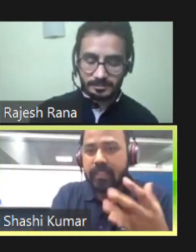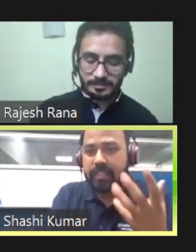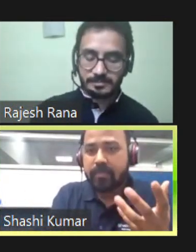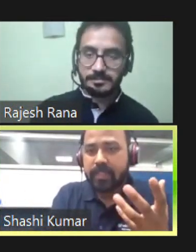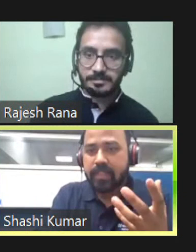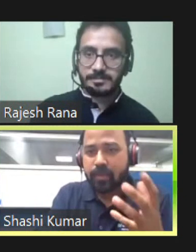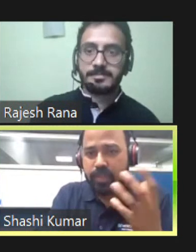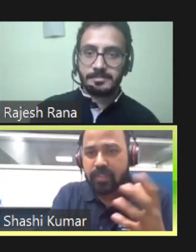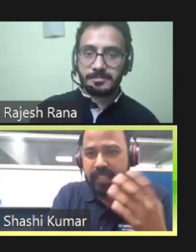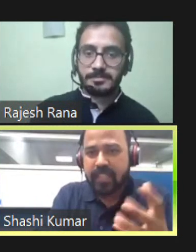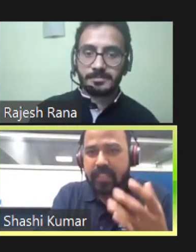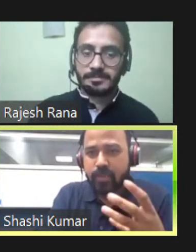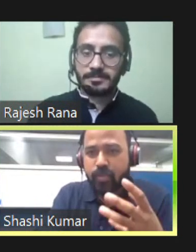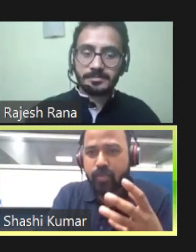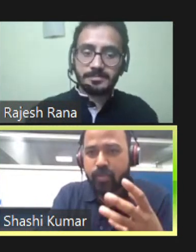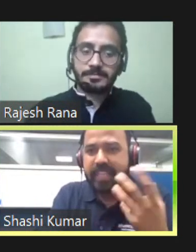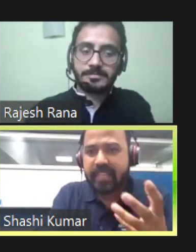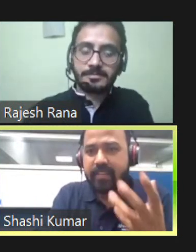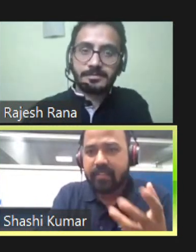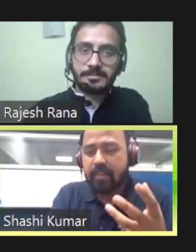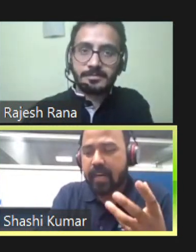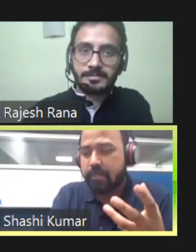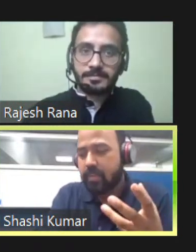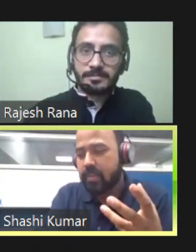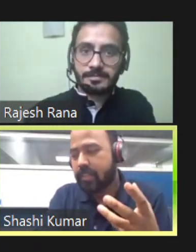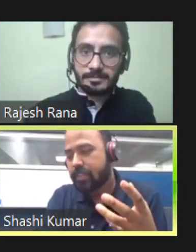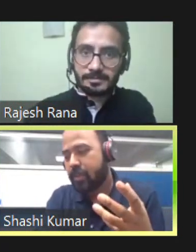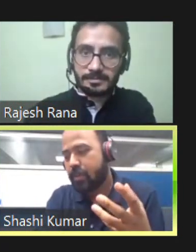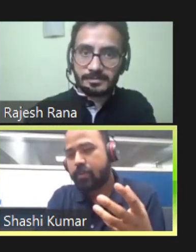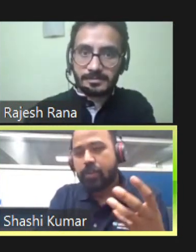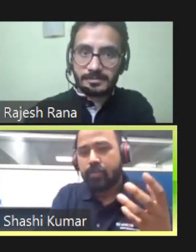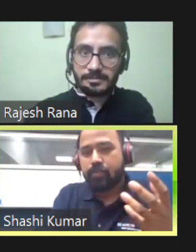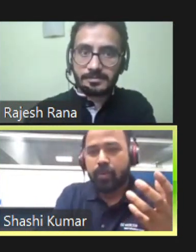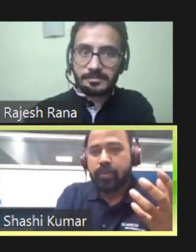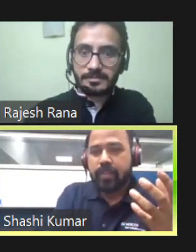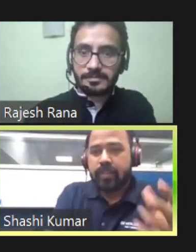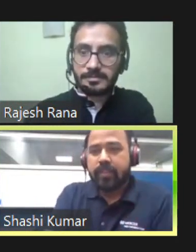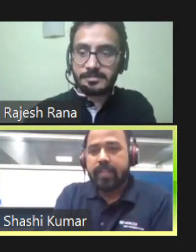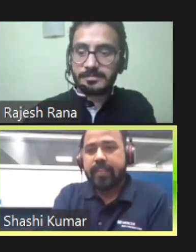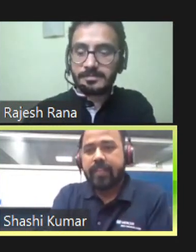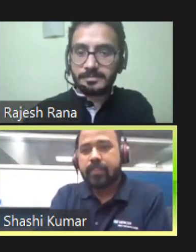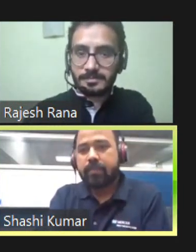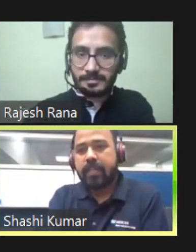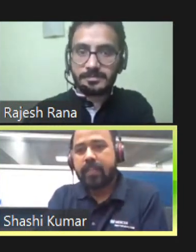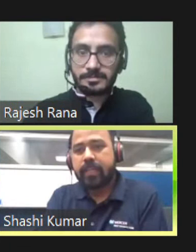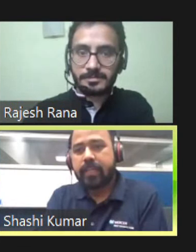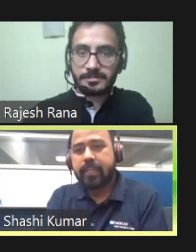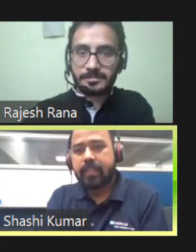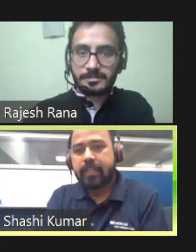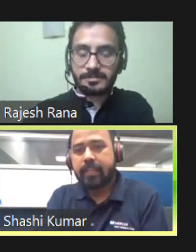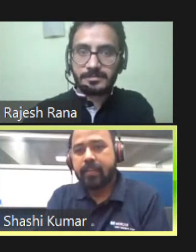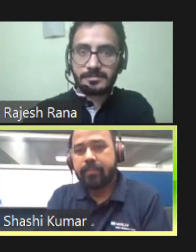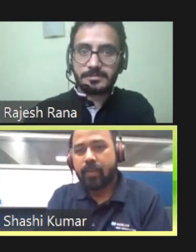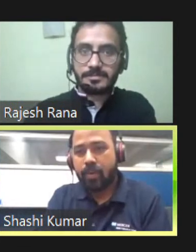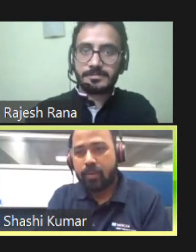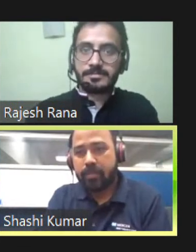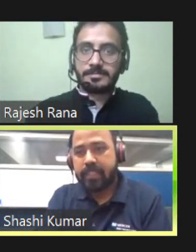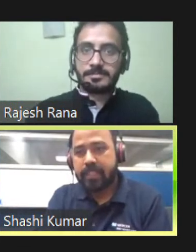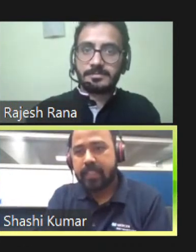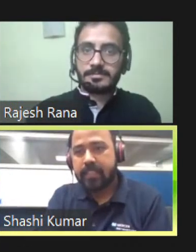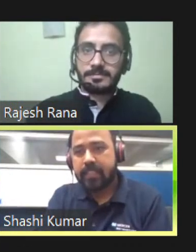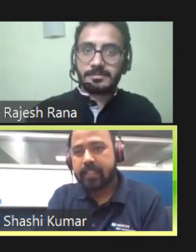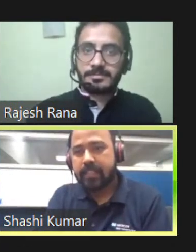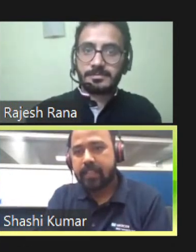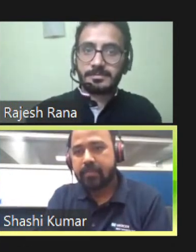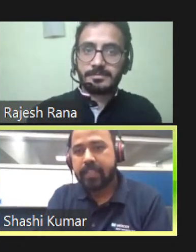हो जाता है समझना, कुछ जल्दी जो क्विकली आप लर्न करना चाहो वो, राइट। देन उसके बाद हमारे और भी चीजें